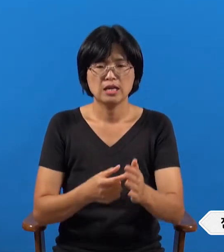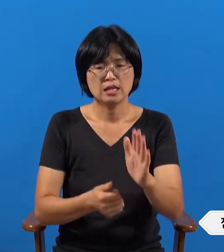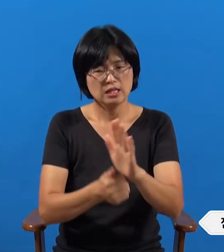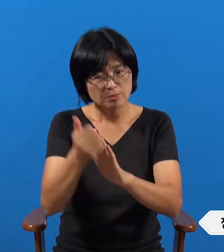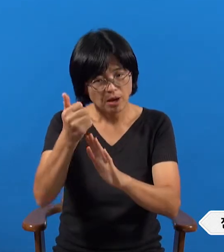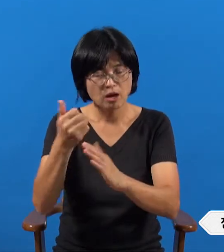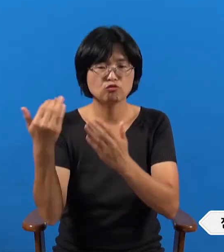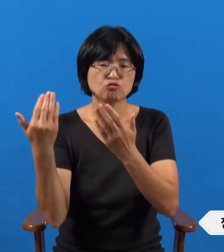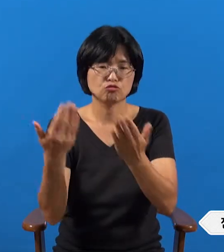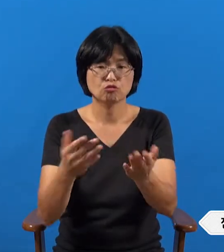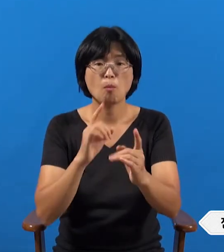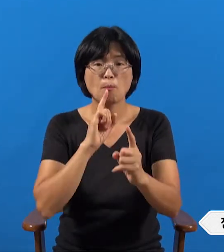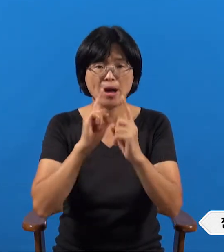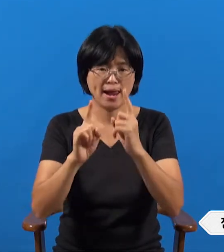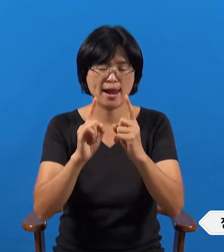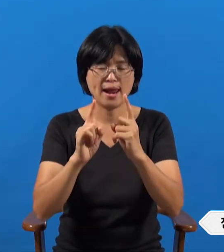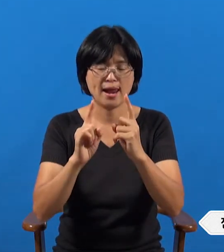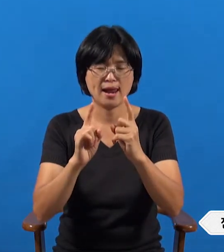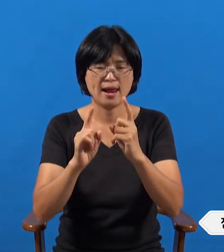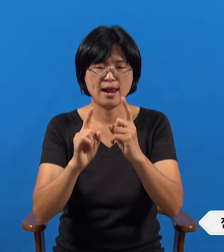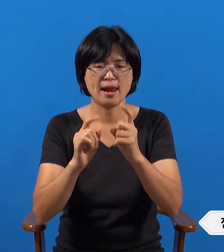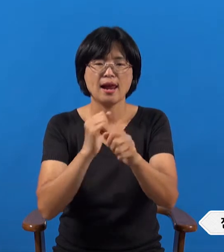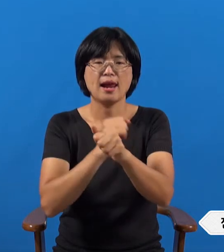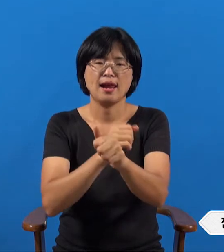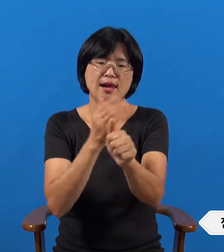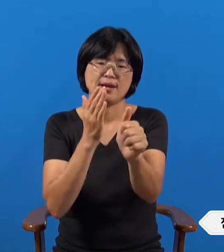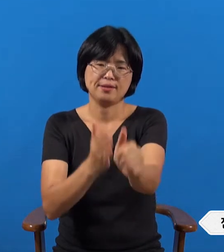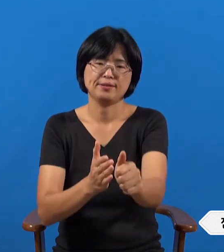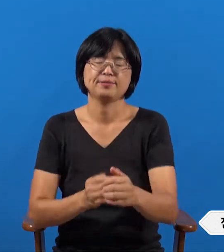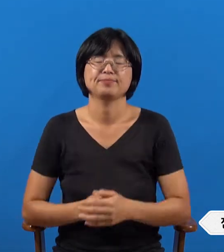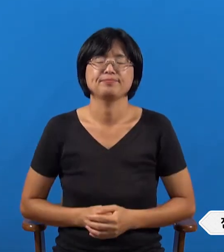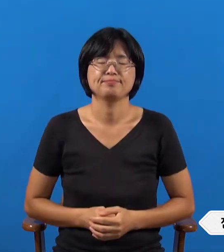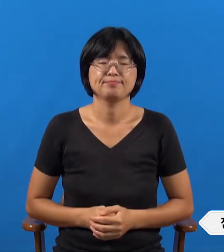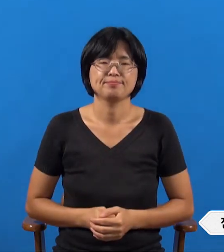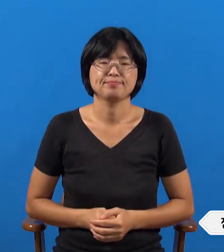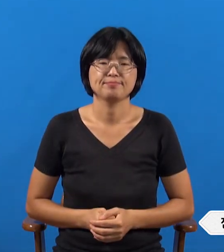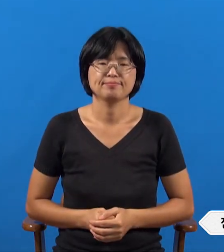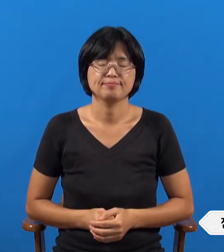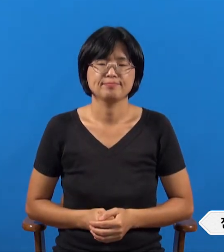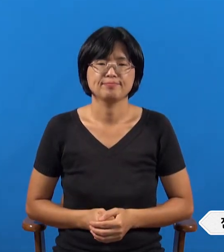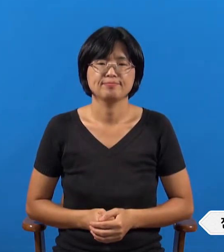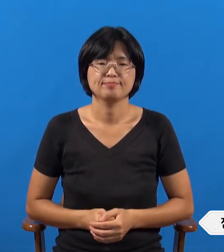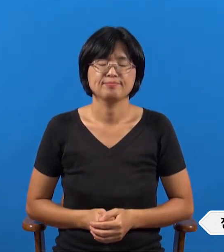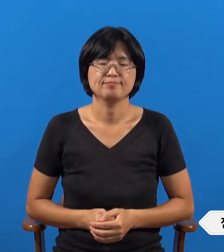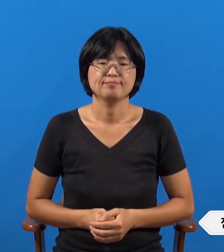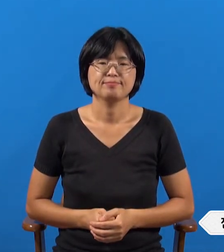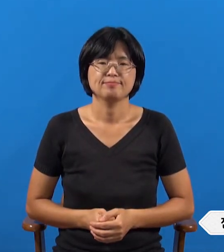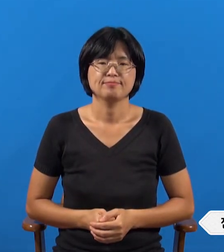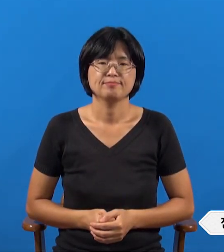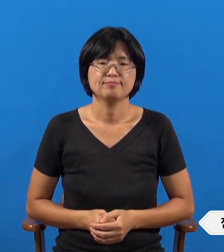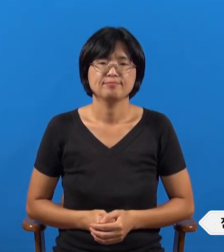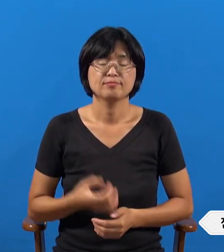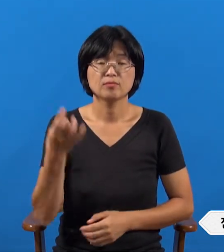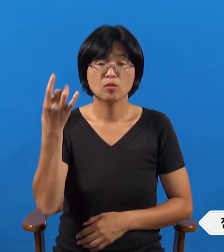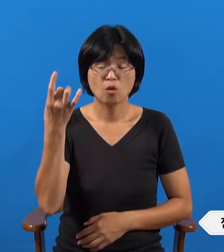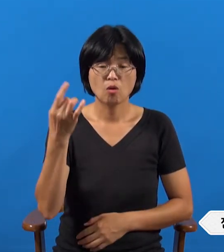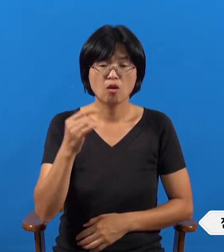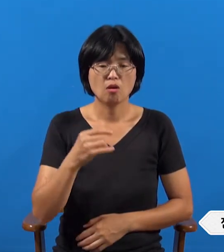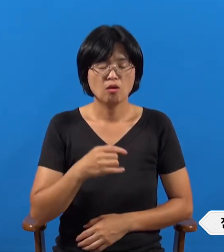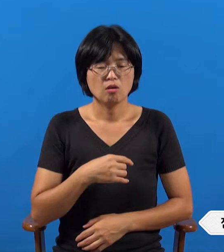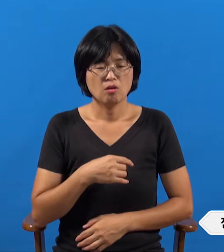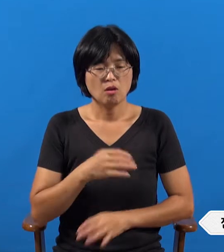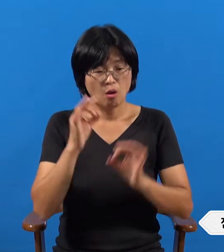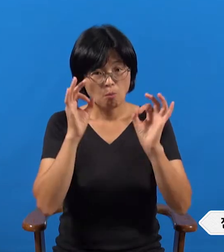되어주고 희망이 되어주는 말, 우리에게 말씀하고 있습니다. 그래서